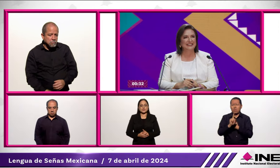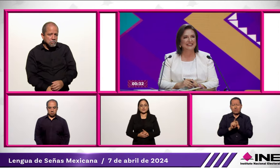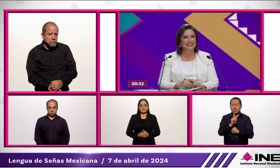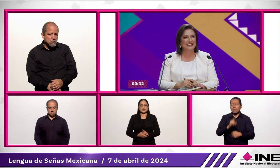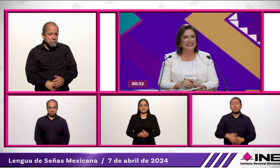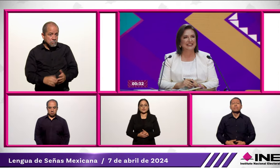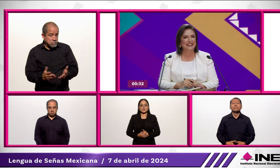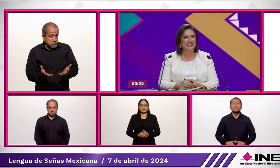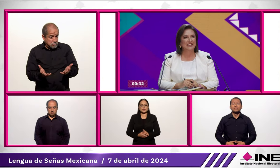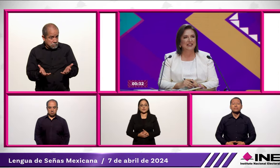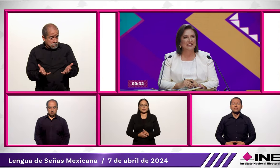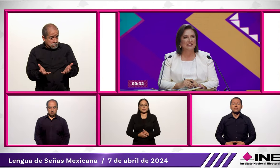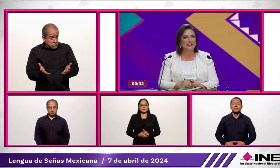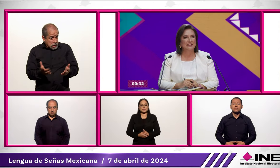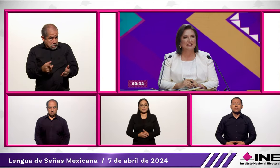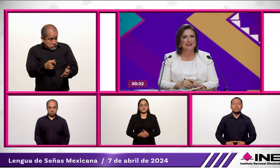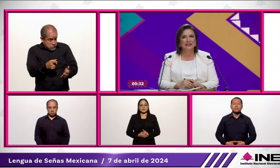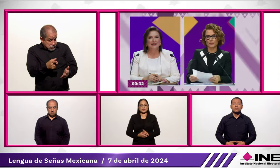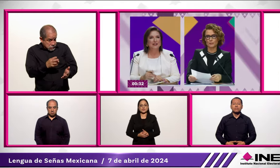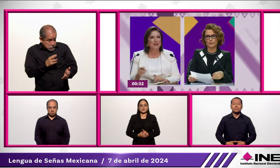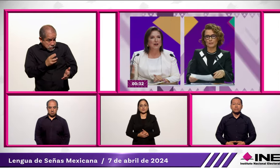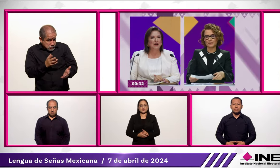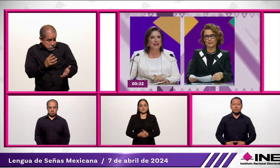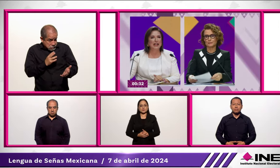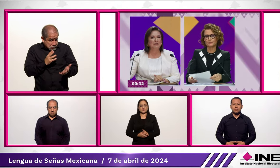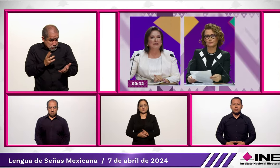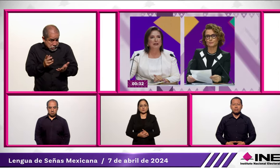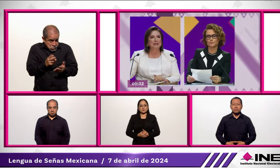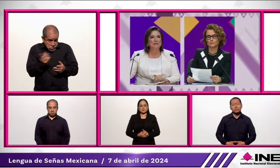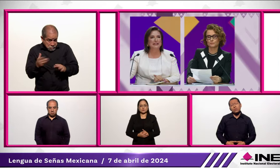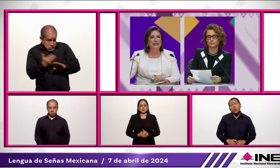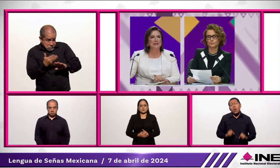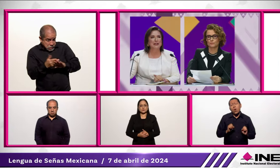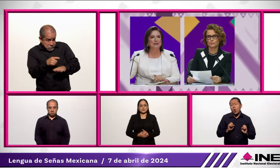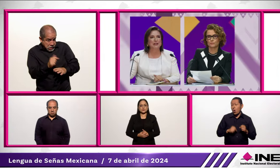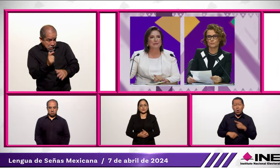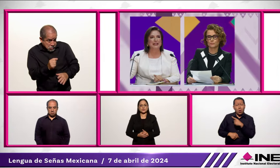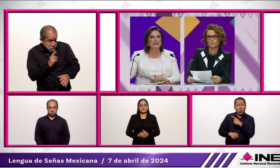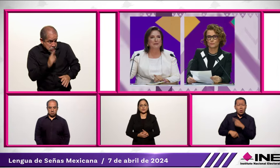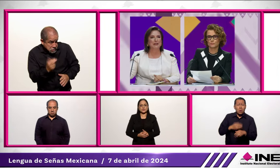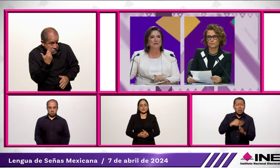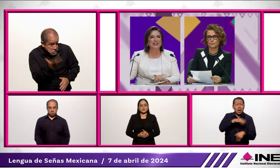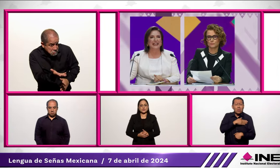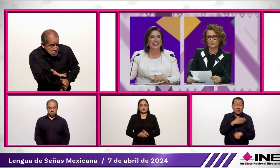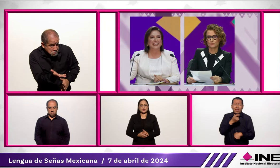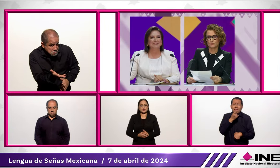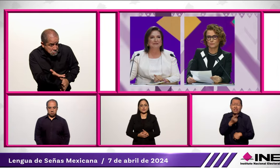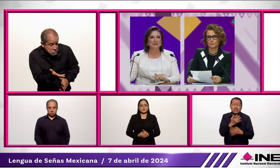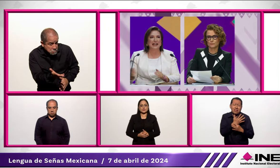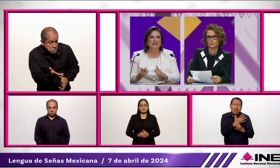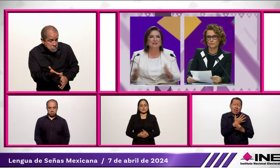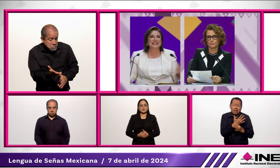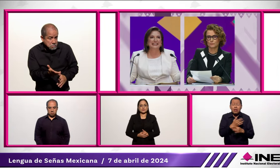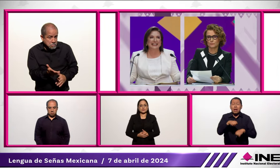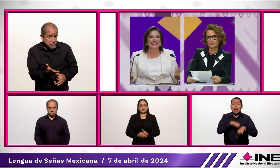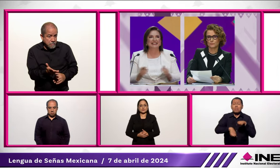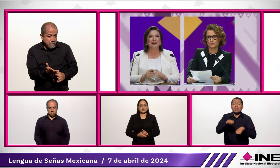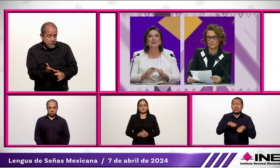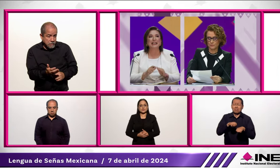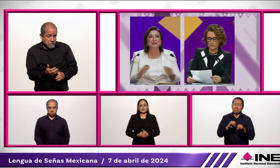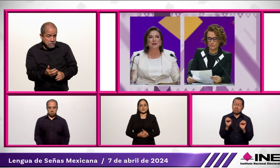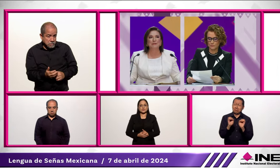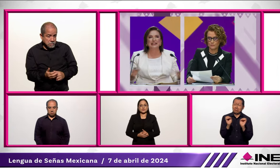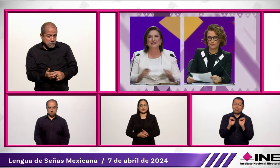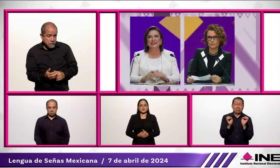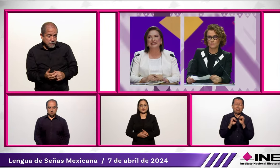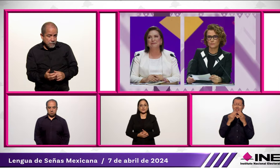¿Ninguna respuesta en ese sentido a los señalamientos que se hicieron previamente? No, Claudia habla de una empresa que nunca entró en operación porque fui delegada. O sea, no existe. No